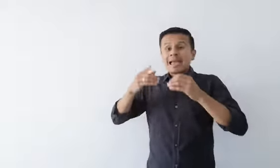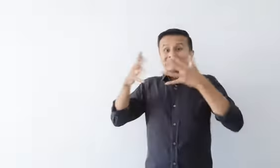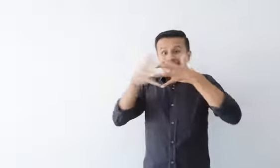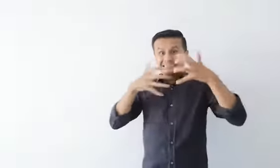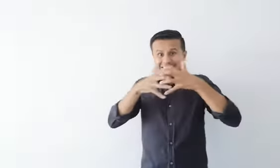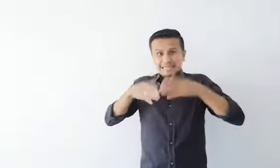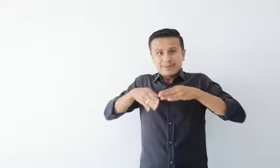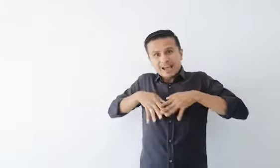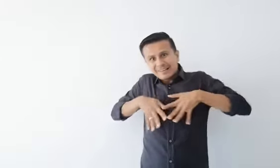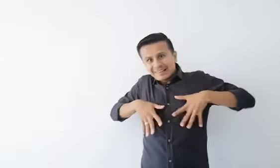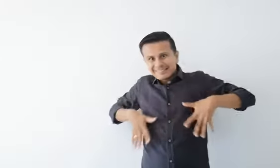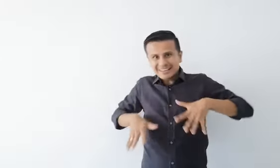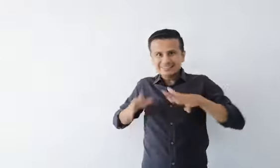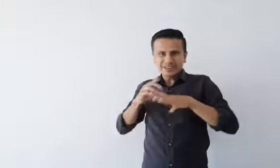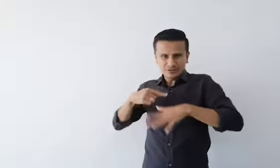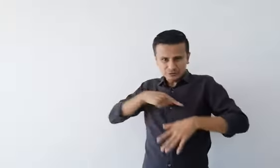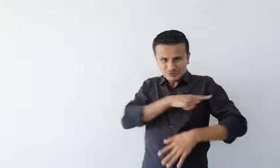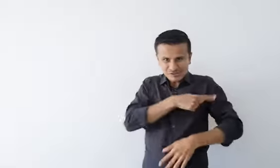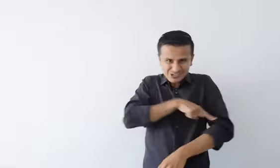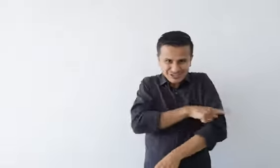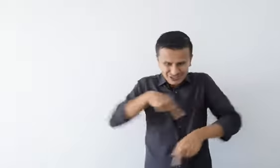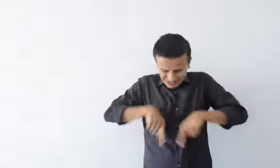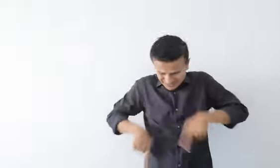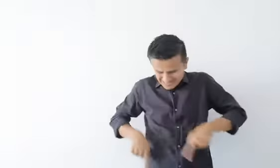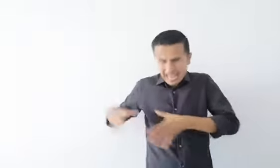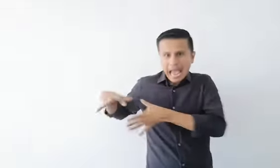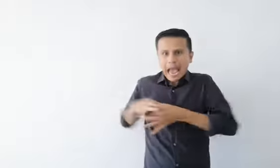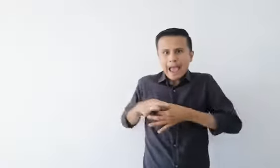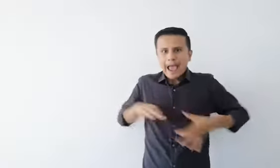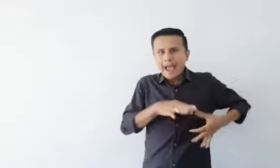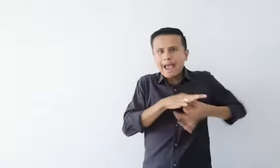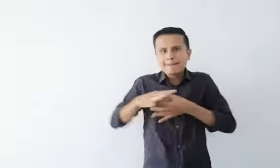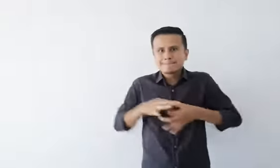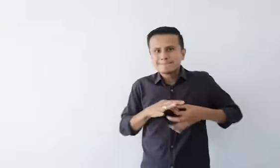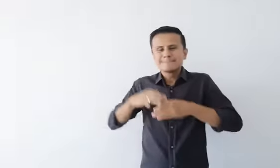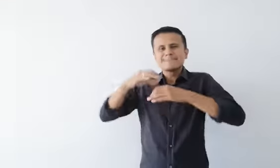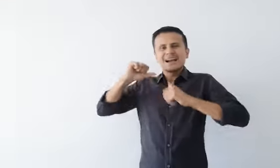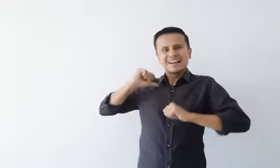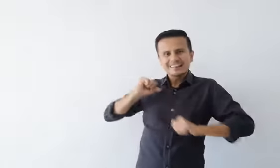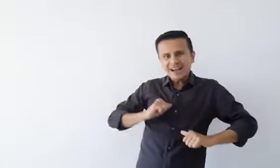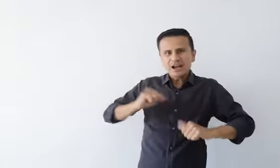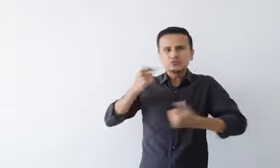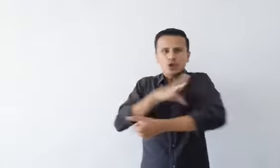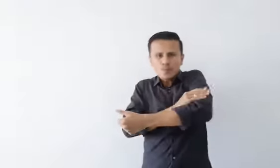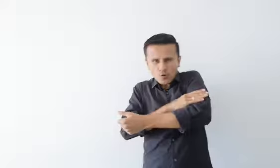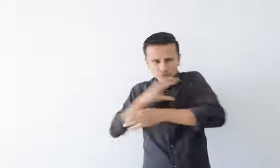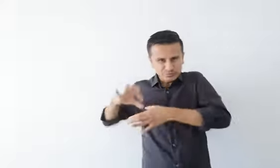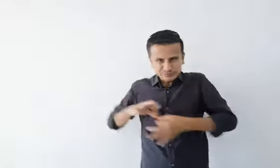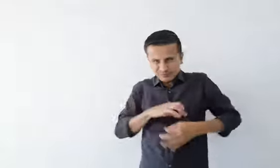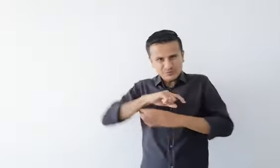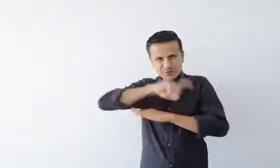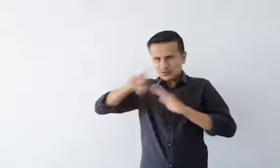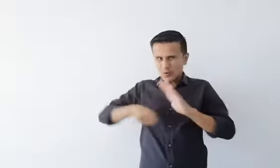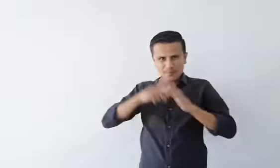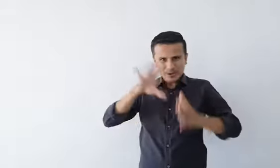nervioso central con los órganos sensoriales, glándulas y músculos. El sistema nervioso somático lleva la